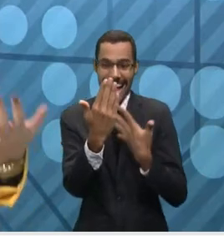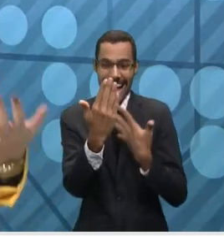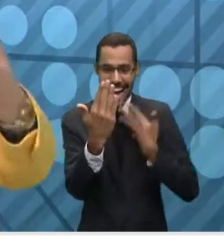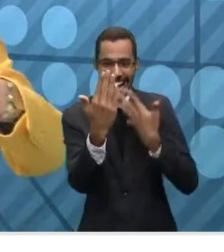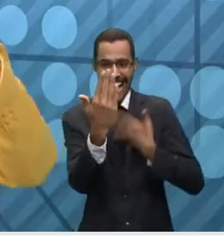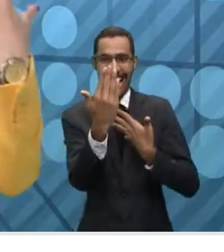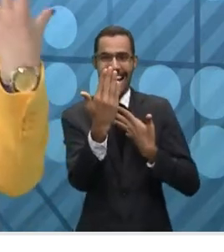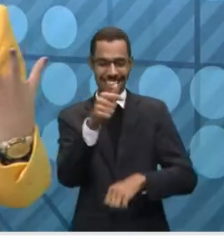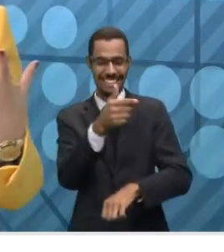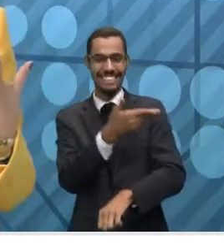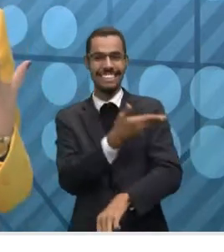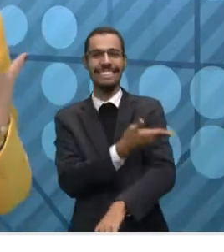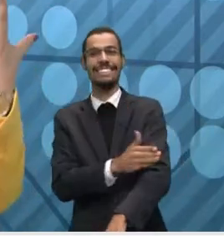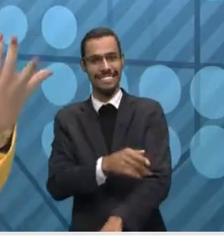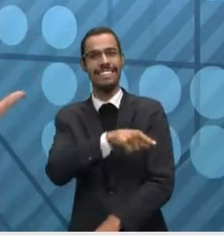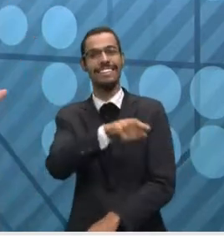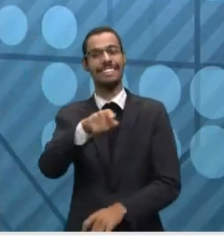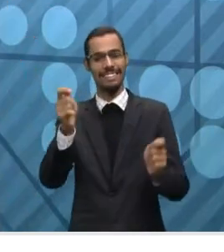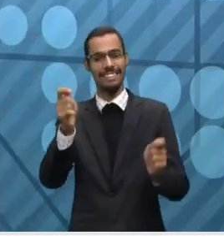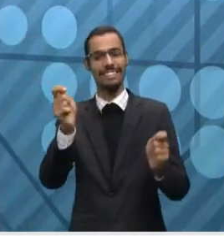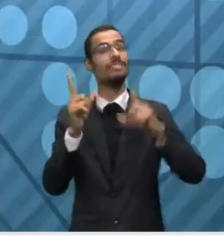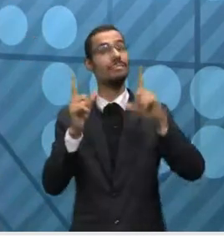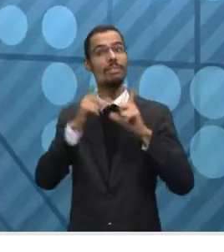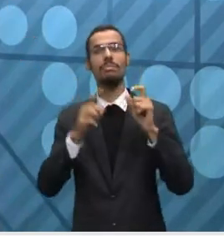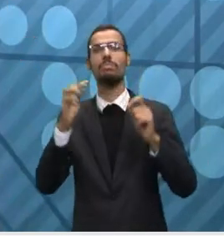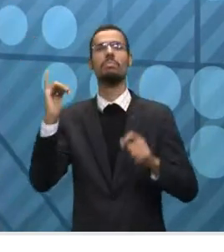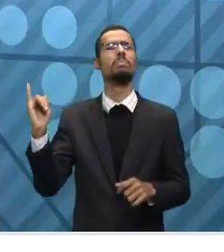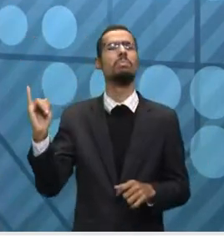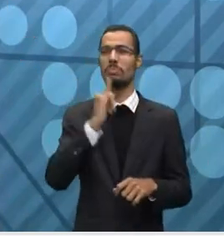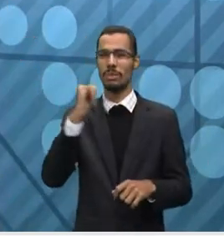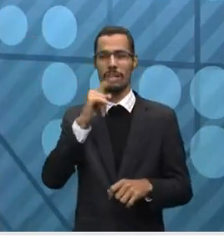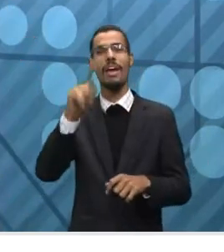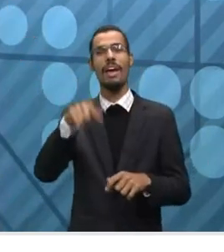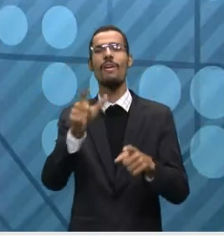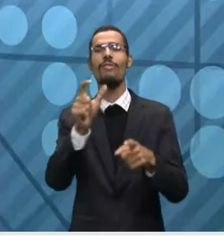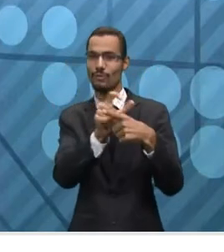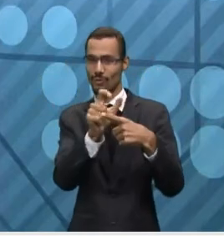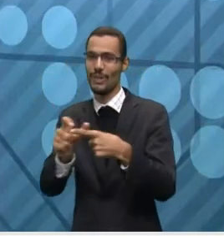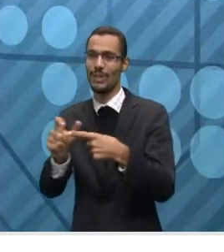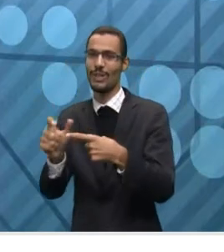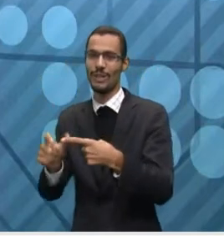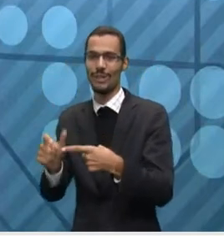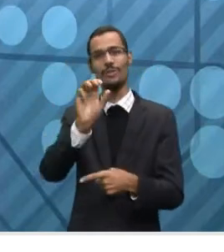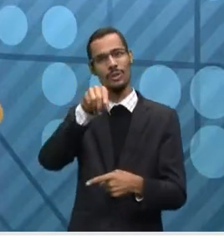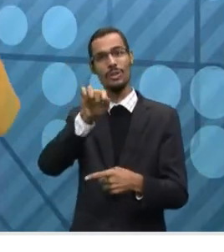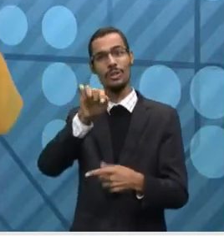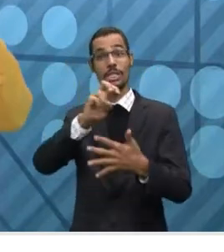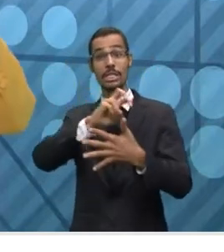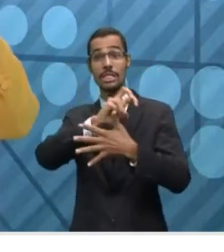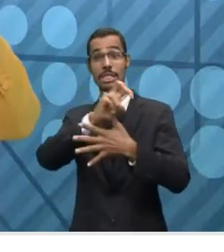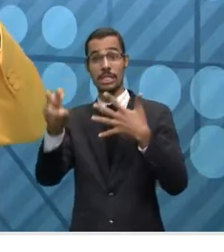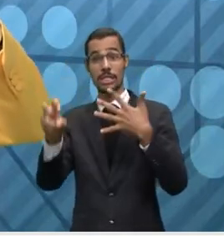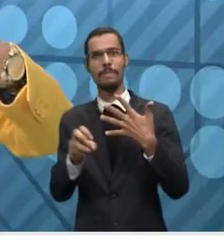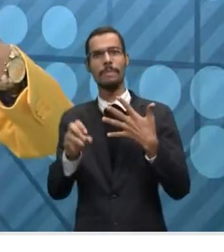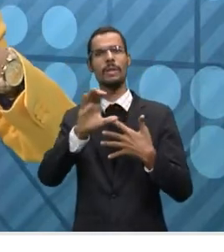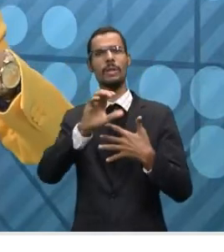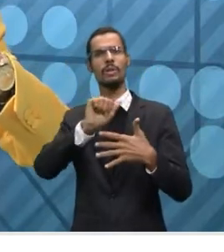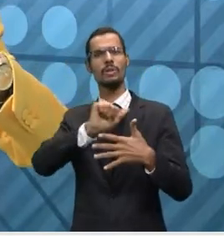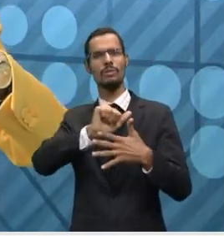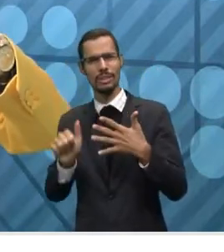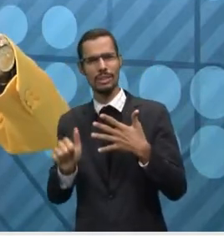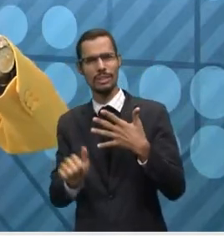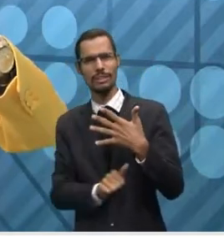Então você vai treinando as expressões faciais, que é um aspecto fonológico, né? Então são 5: configuração de